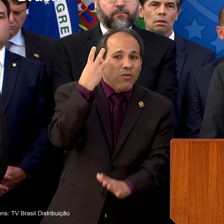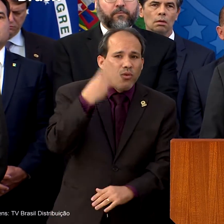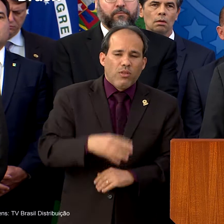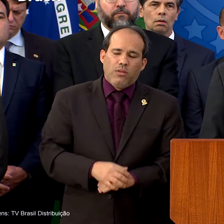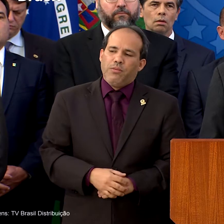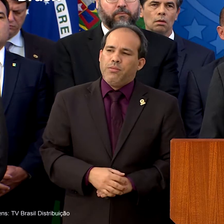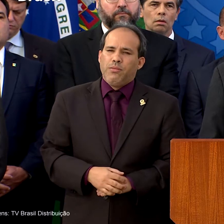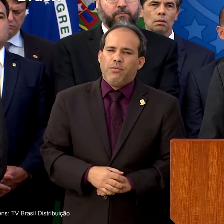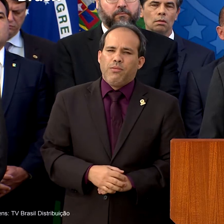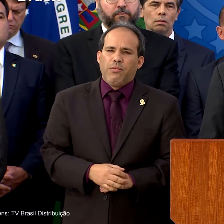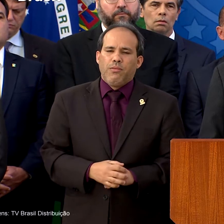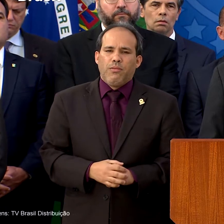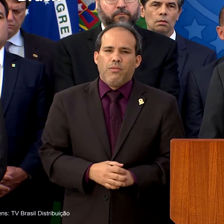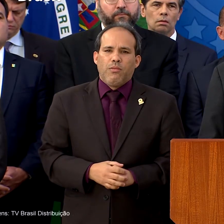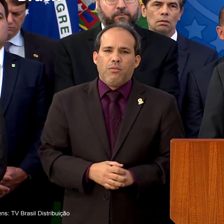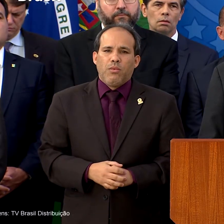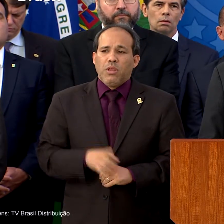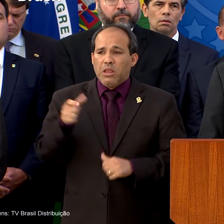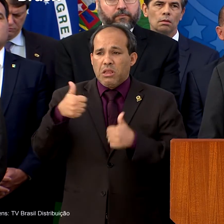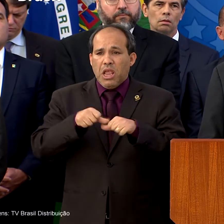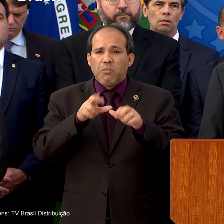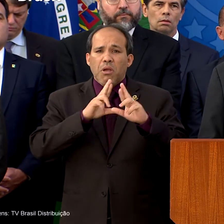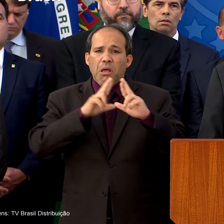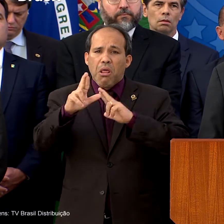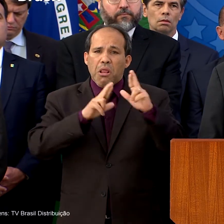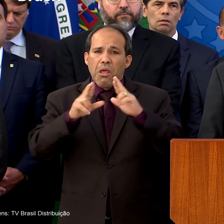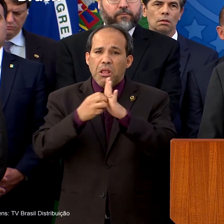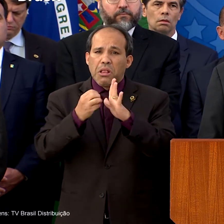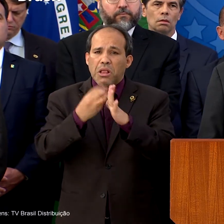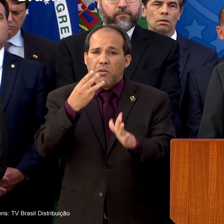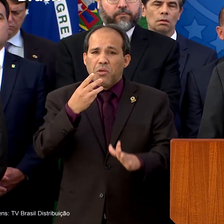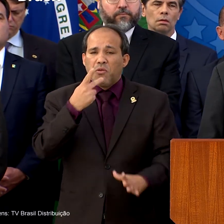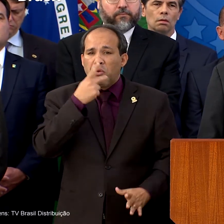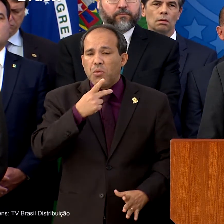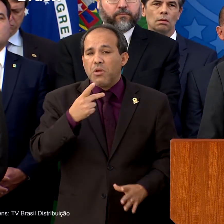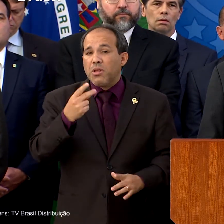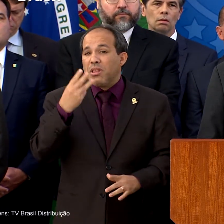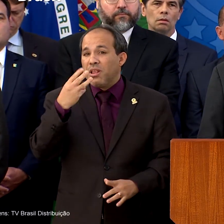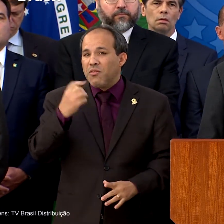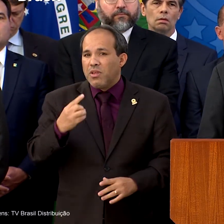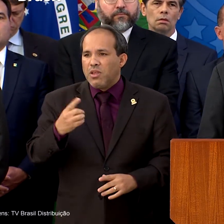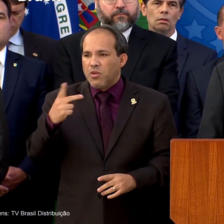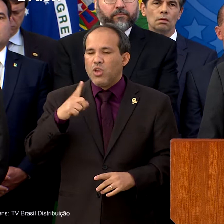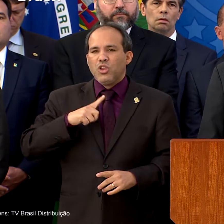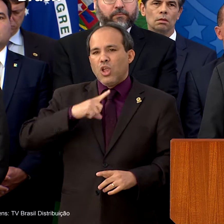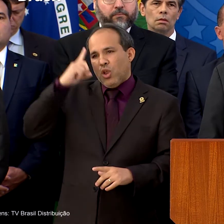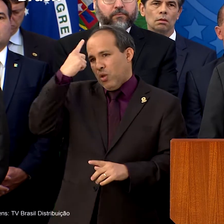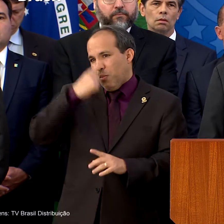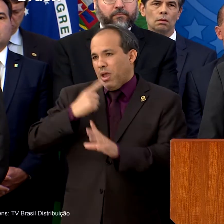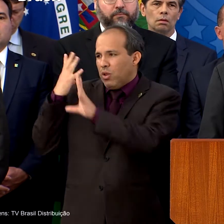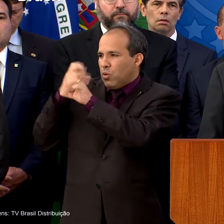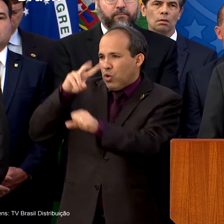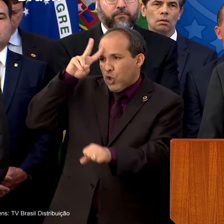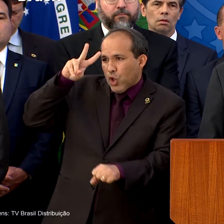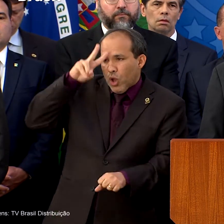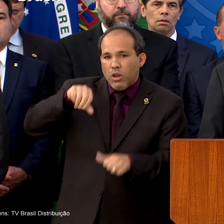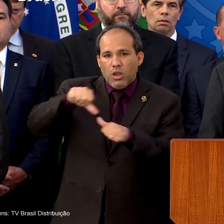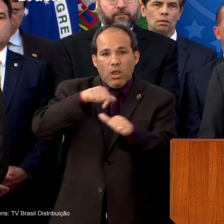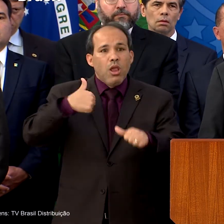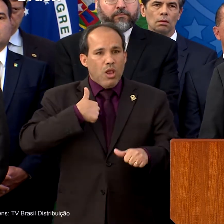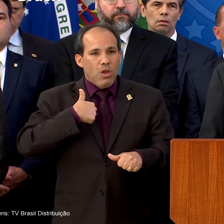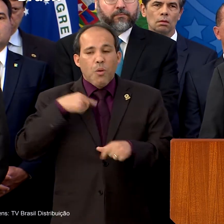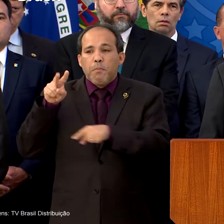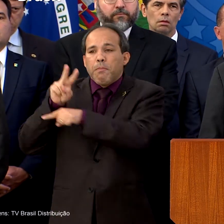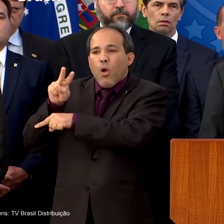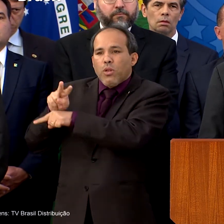vezes o senhor disse que tinha uma biografia angela e eu digo a vossa senhoria que eu tenho um